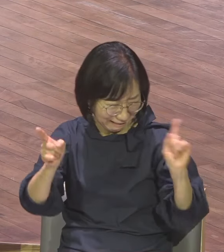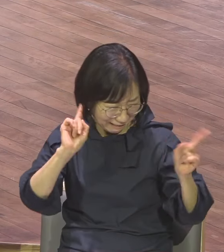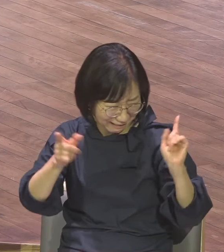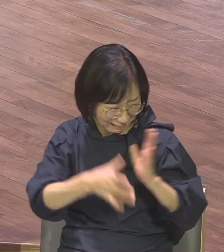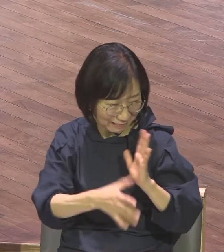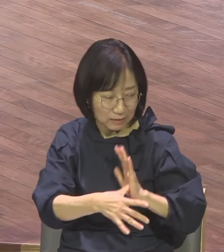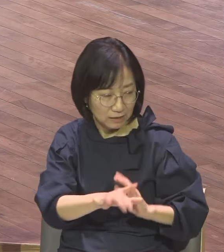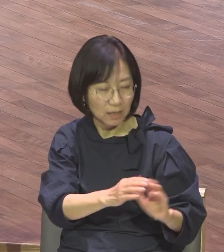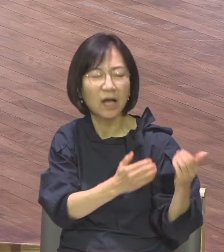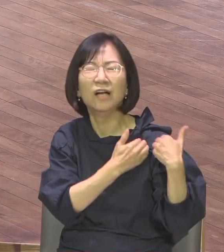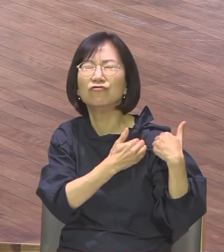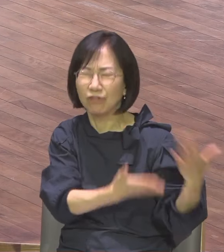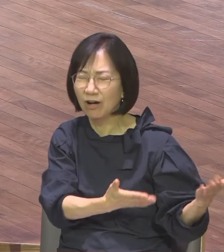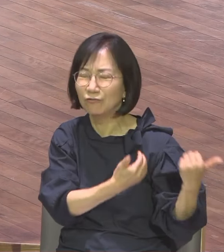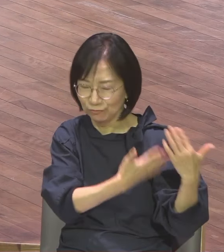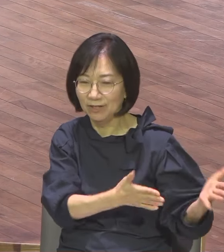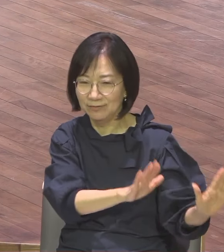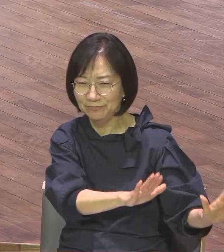그냥 놔둬버려 그냥.